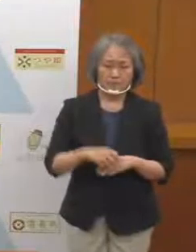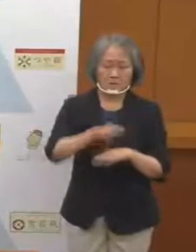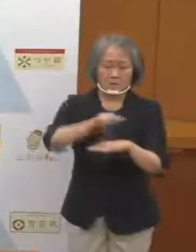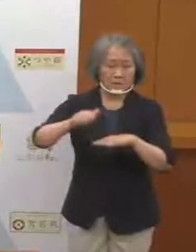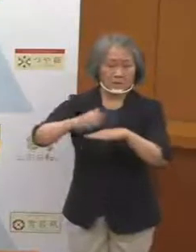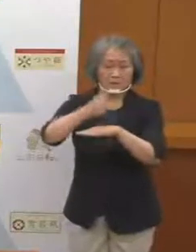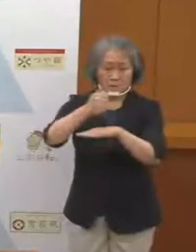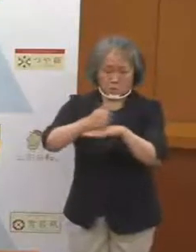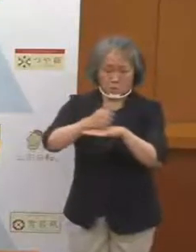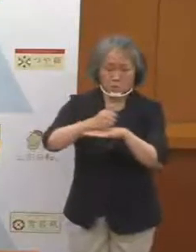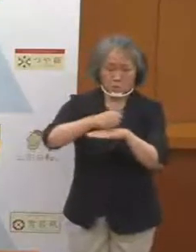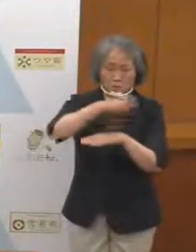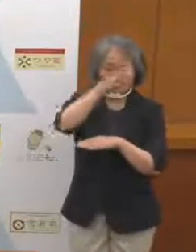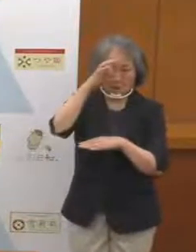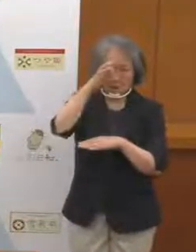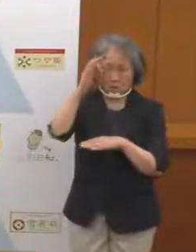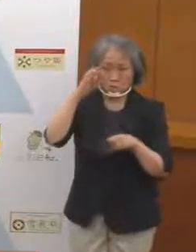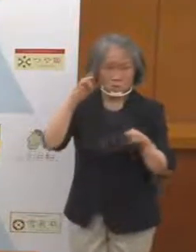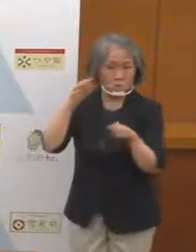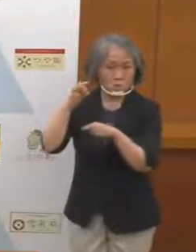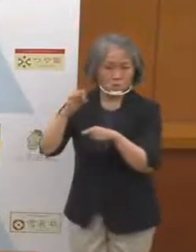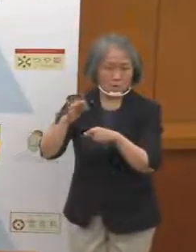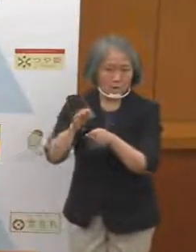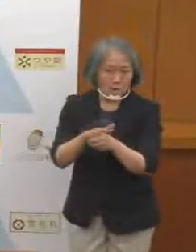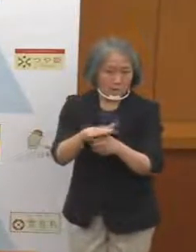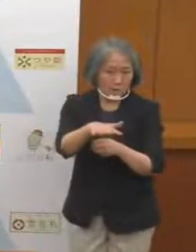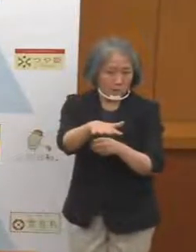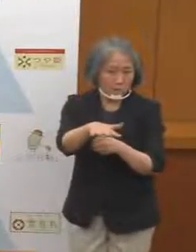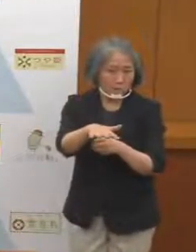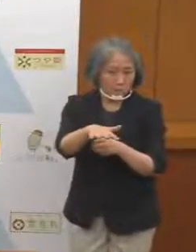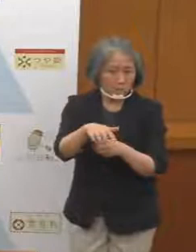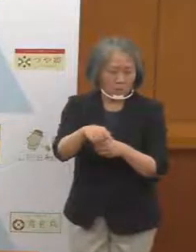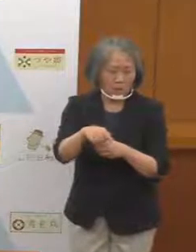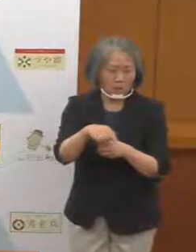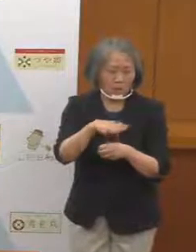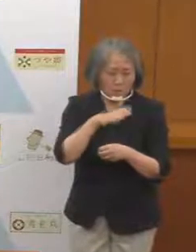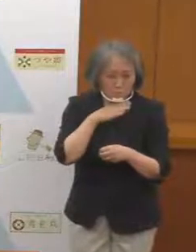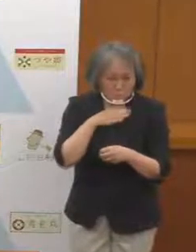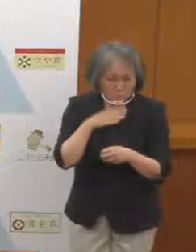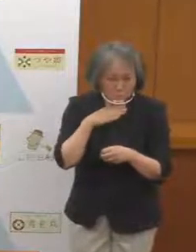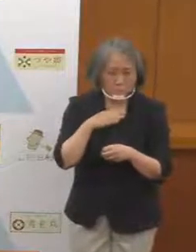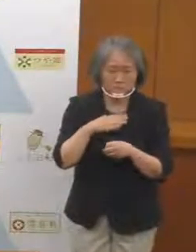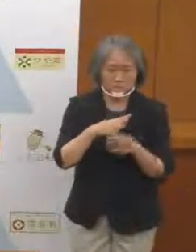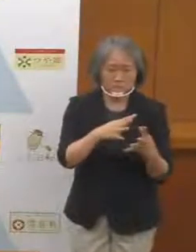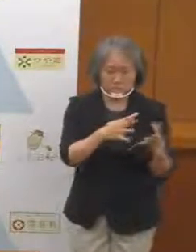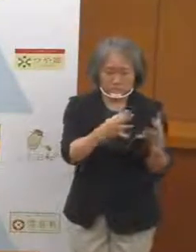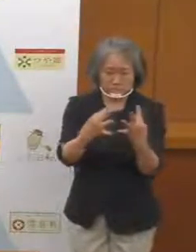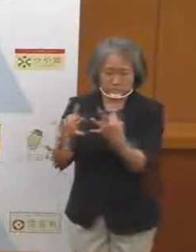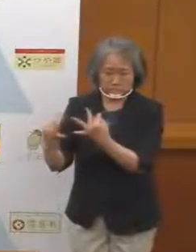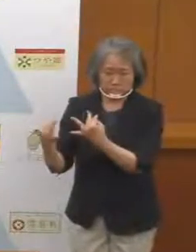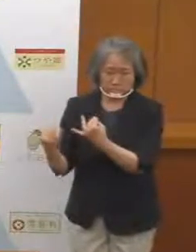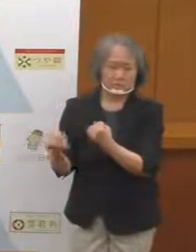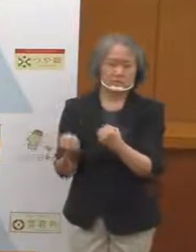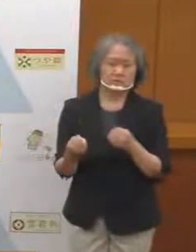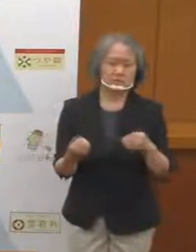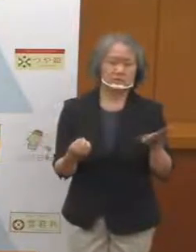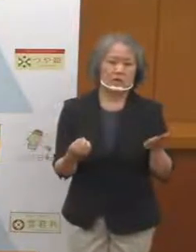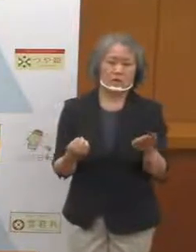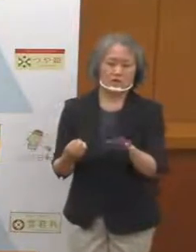の観光の影響っていうのは本当にあのたくさんの